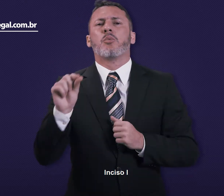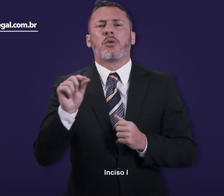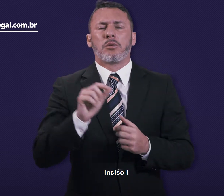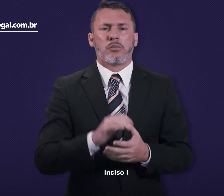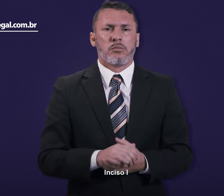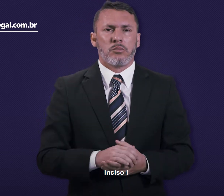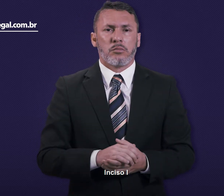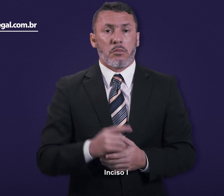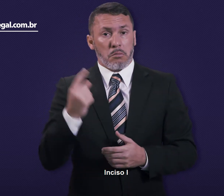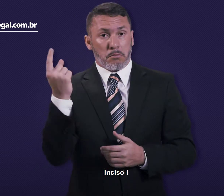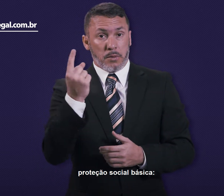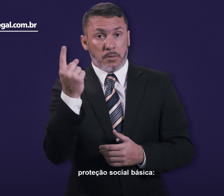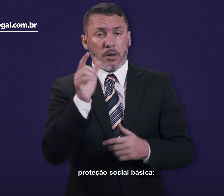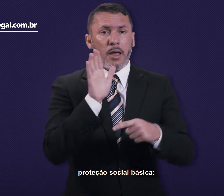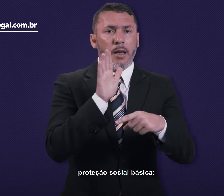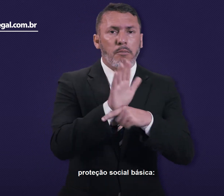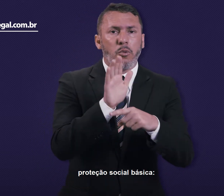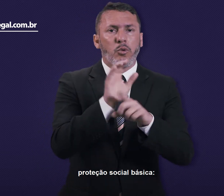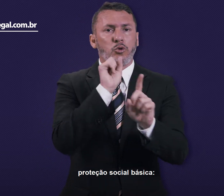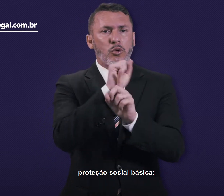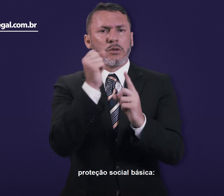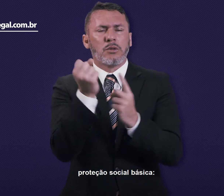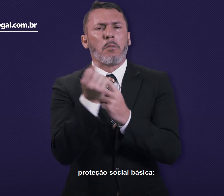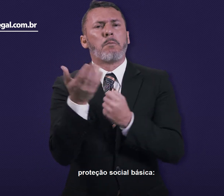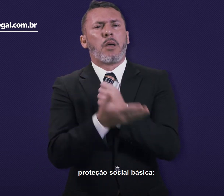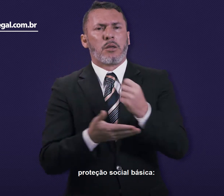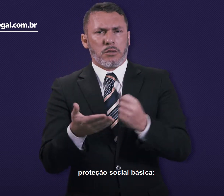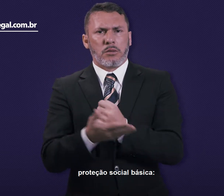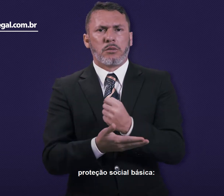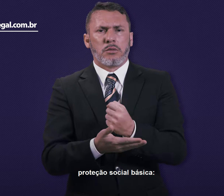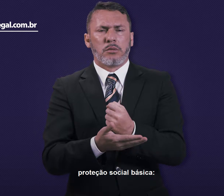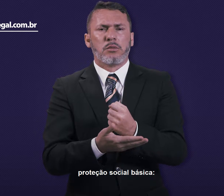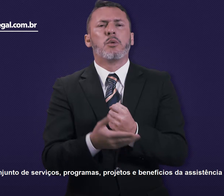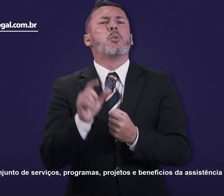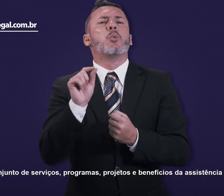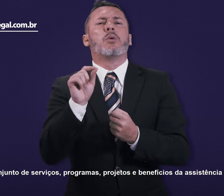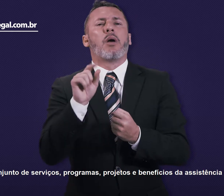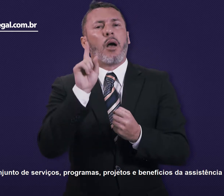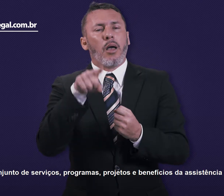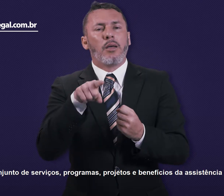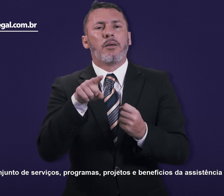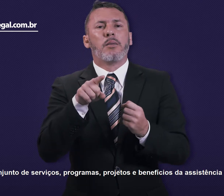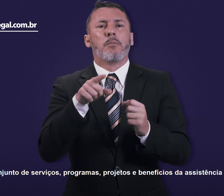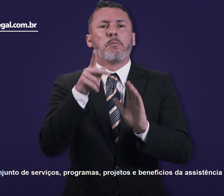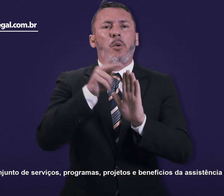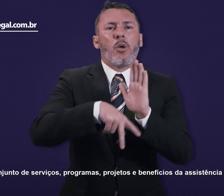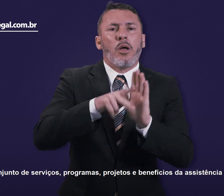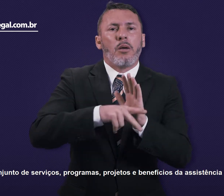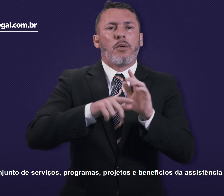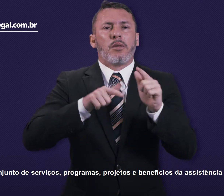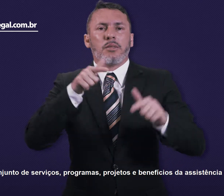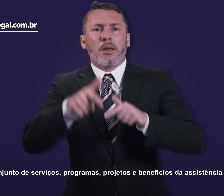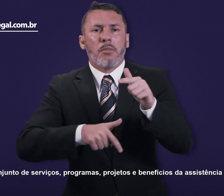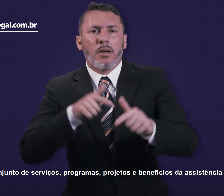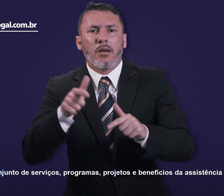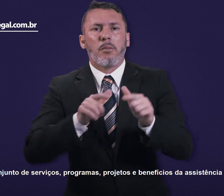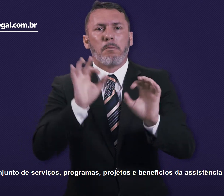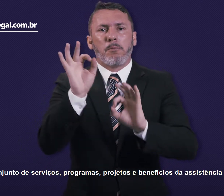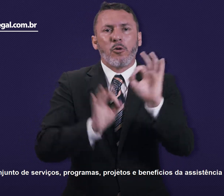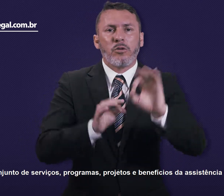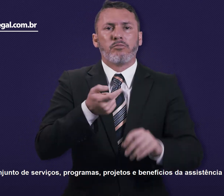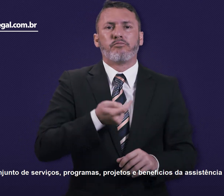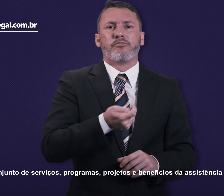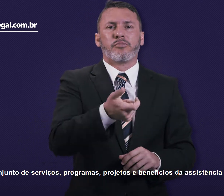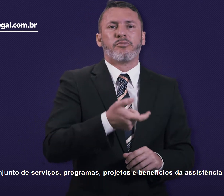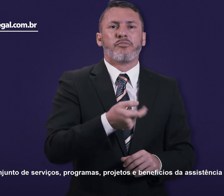proteção. Inciso 1. Proteção social básica. Conjunto de serviços, programas, projetos